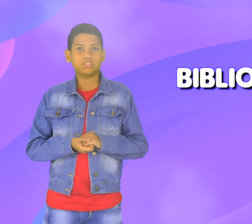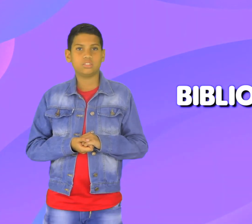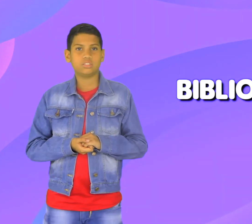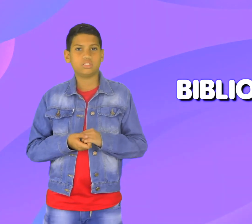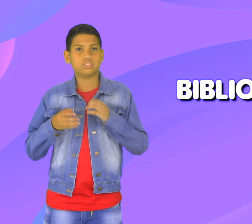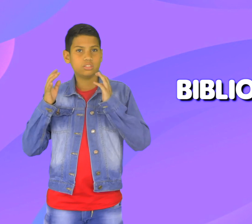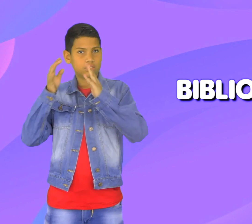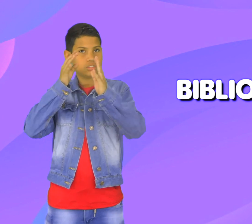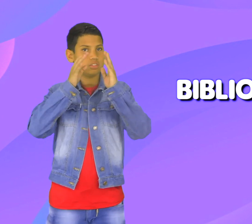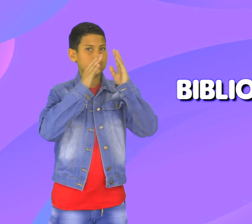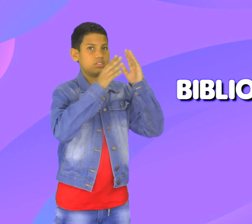Biblioteca.